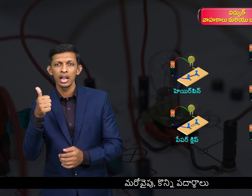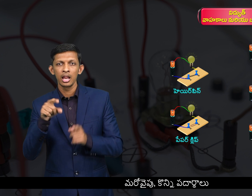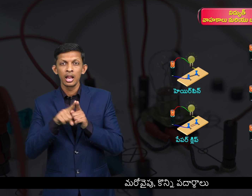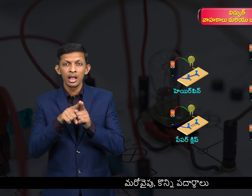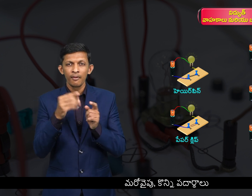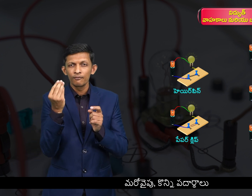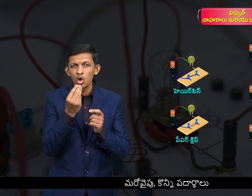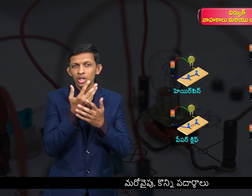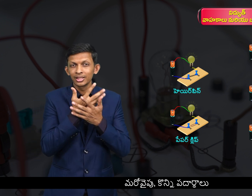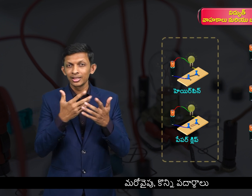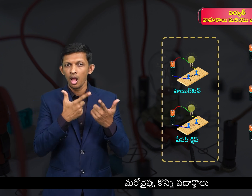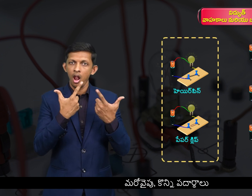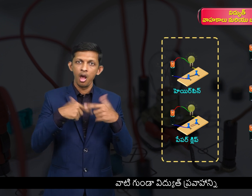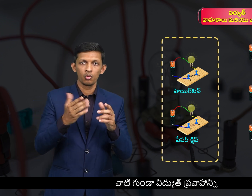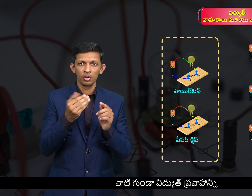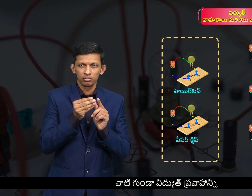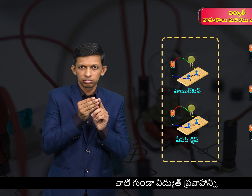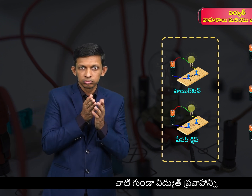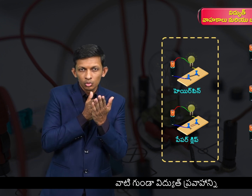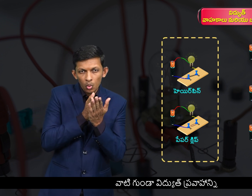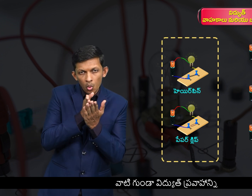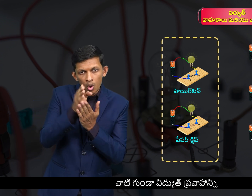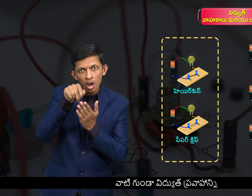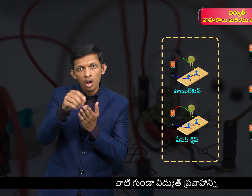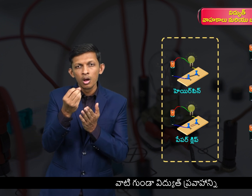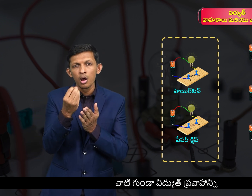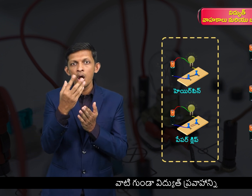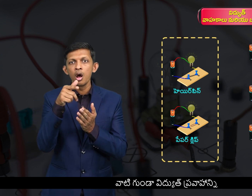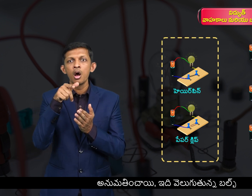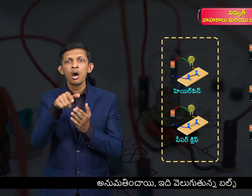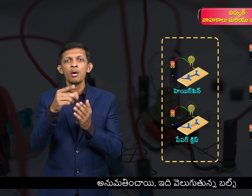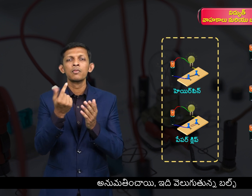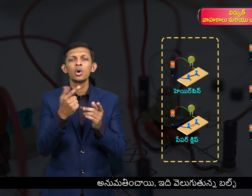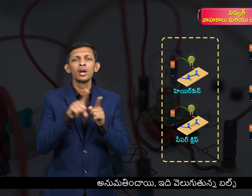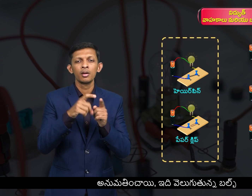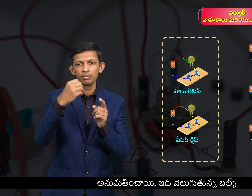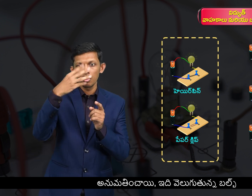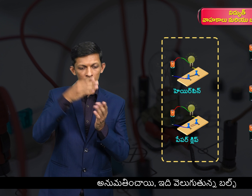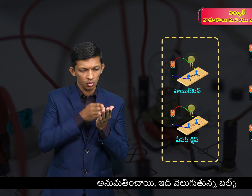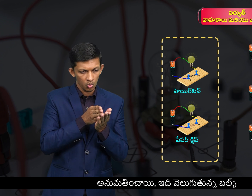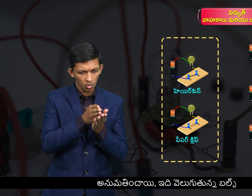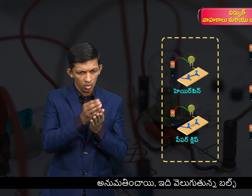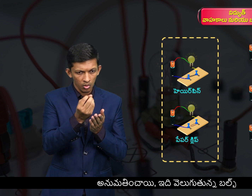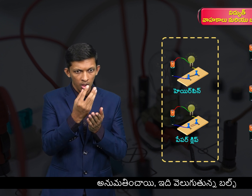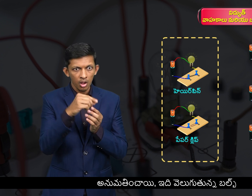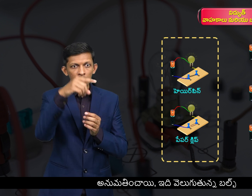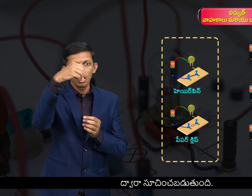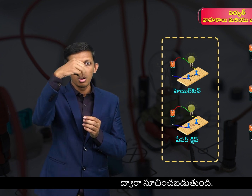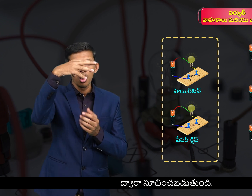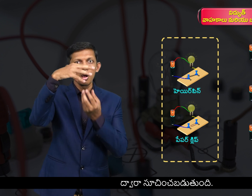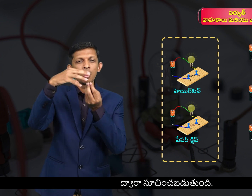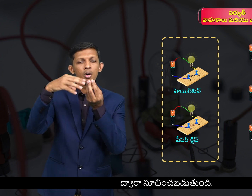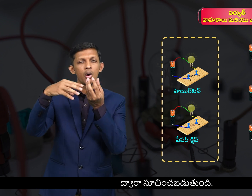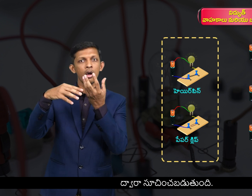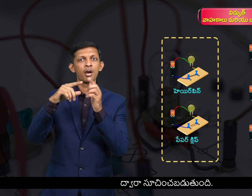మరోవైపు కొన్ని పదార్థాలు వాటి గుండా విద్యుత్ ప్రవాహాన్ని అనుమతించాయి. ఇది వెలుగుతున్న బల్బు